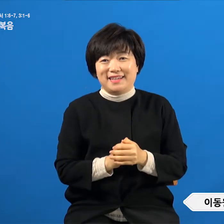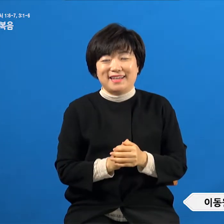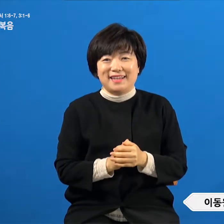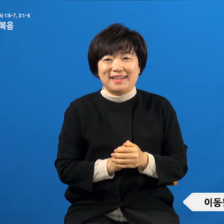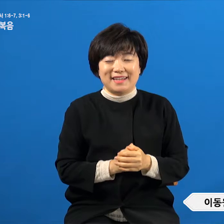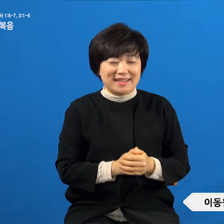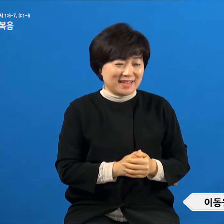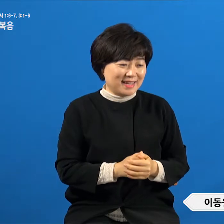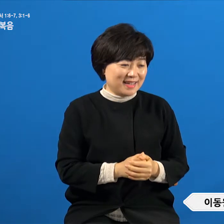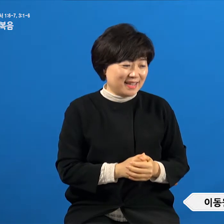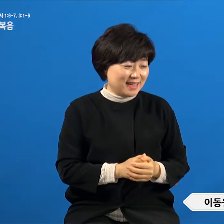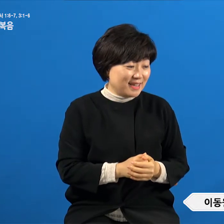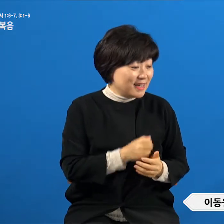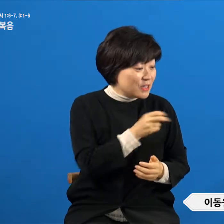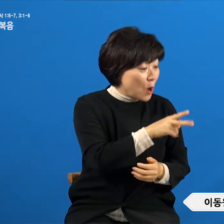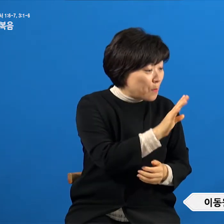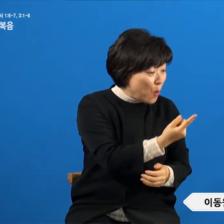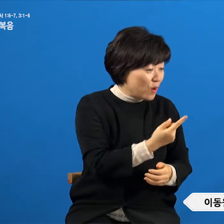이렇게. 네.